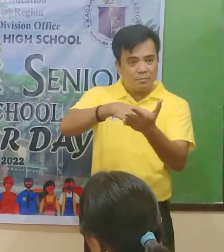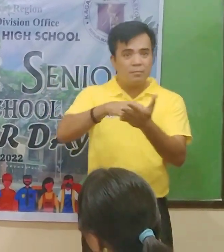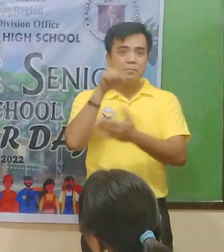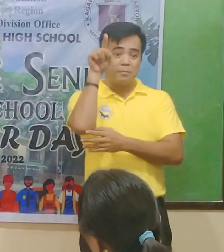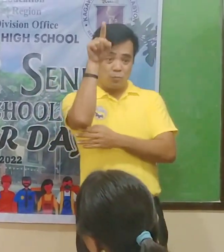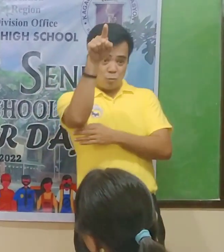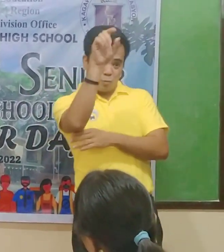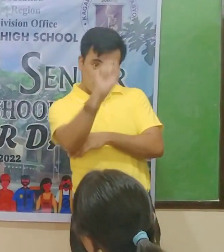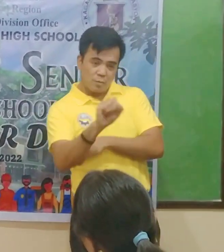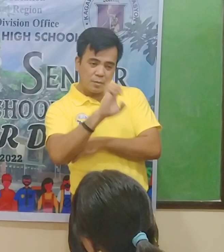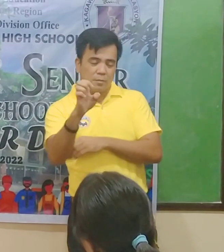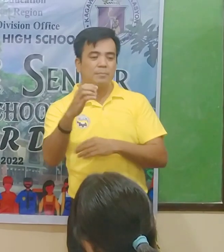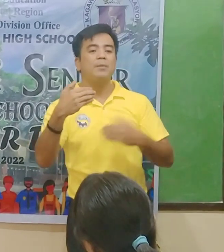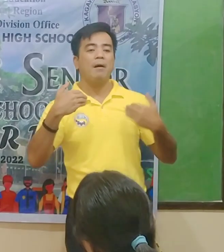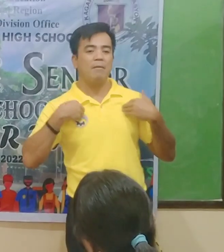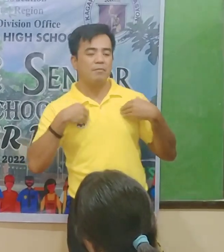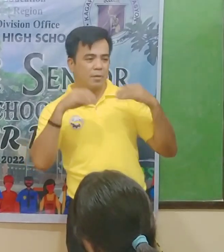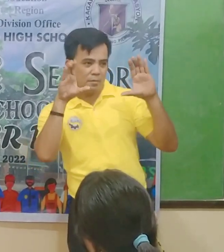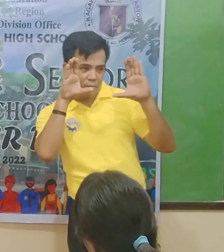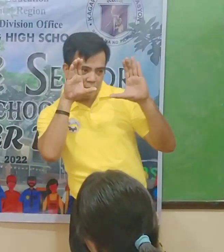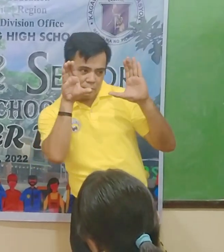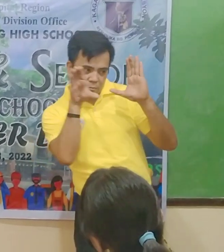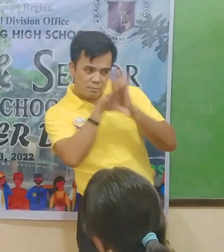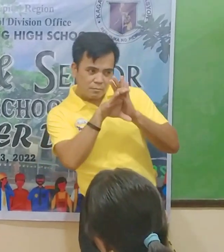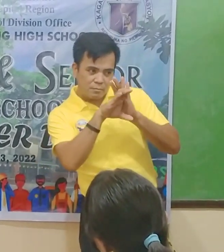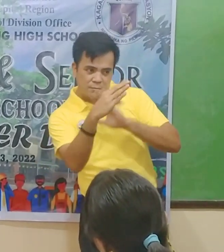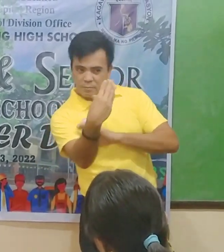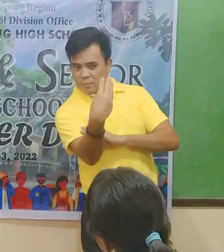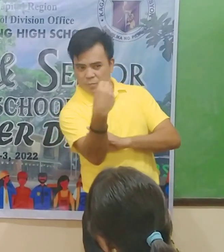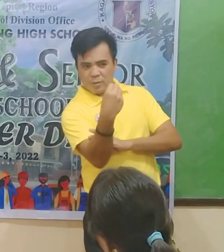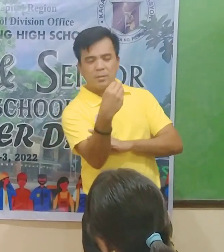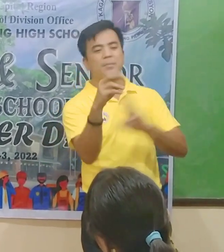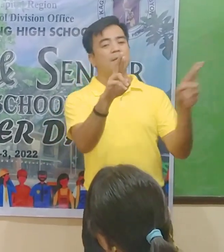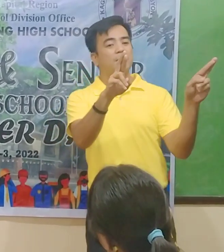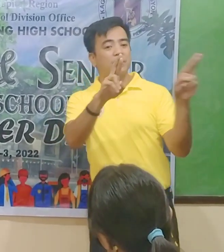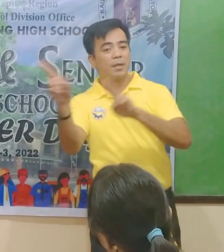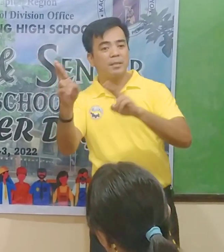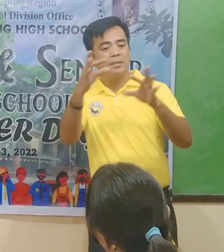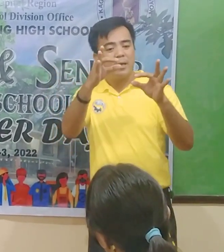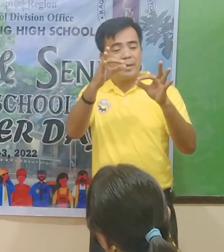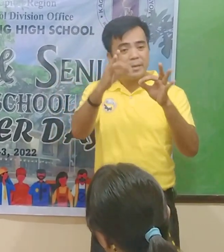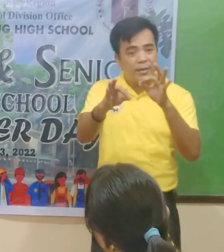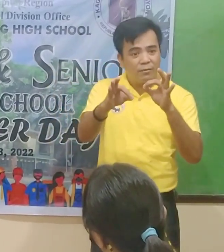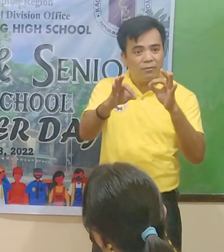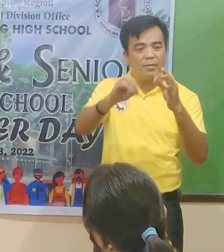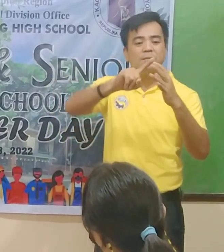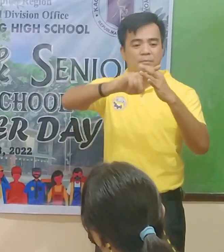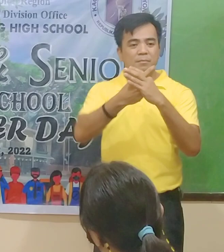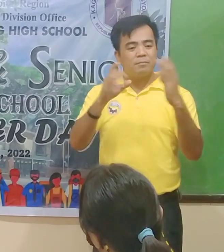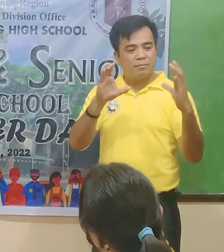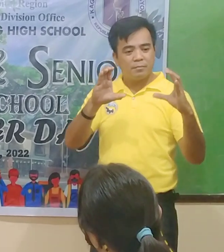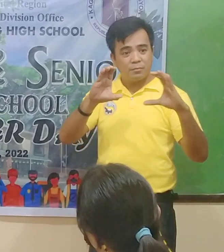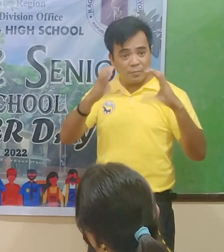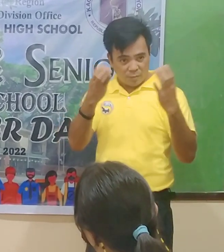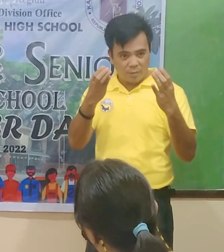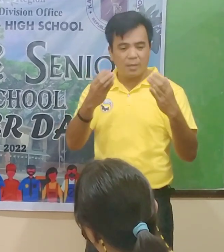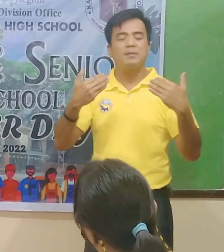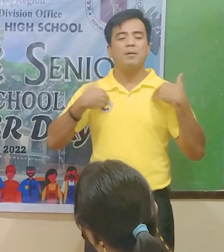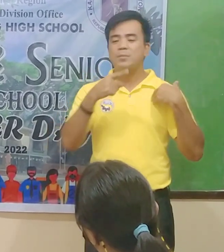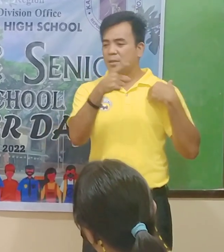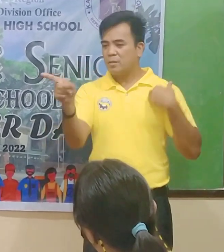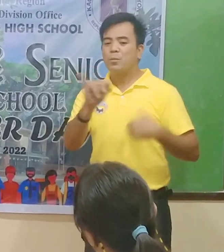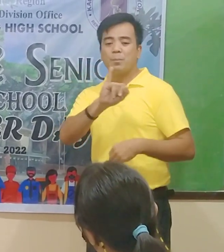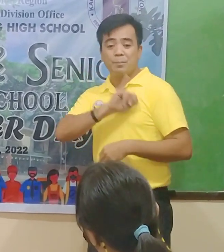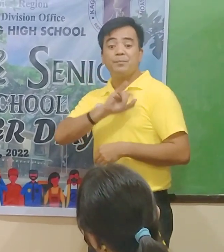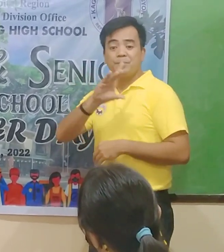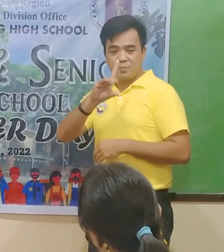pasukan meron na sila ID. Then, wala po kami air condition fee, although lahat po ng aming facilities, lahat